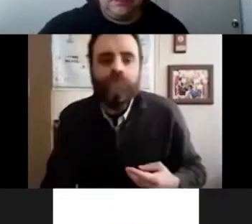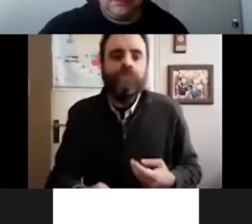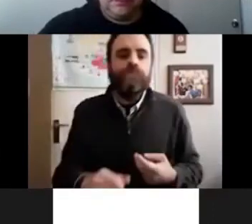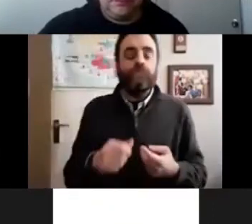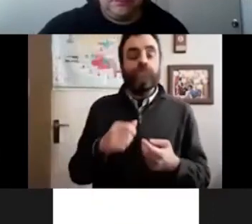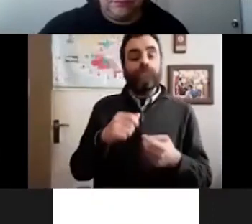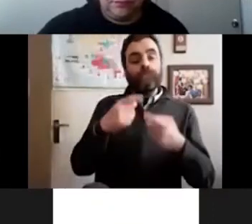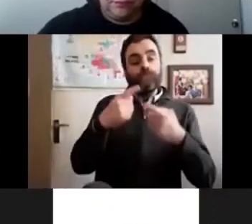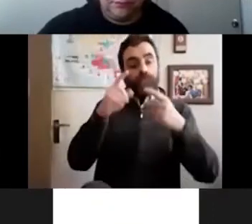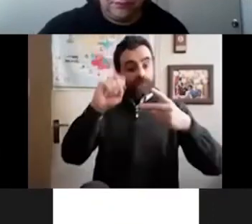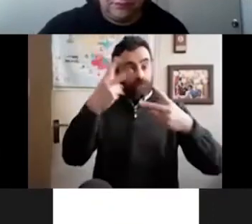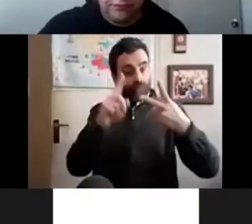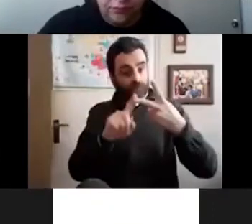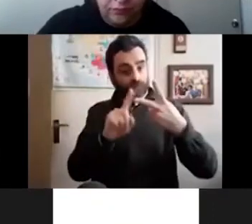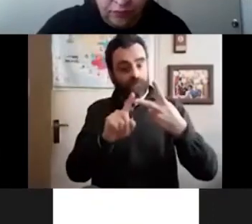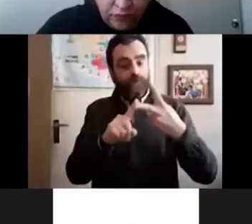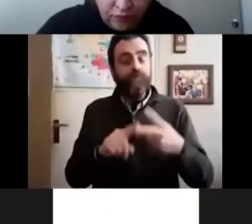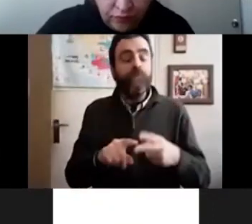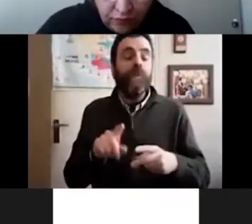pregunta,